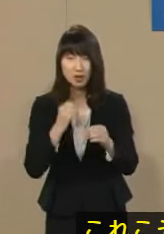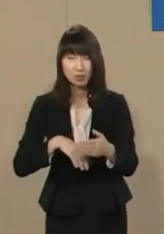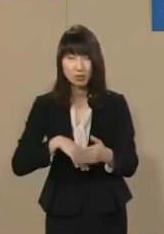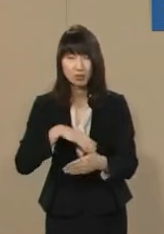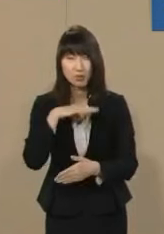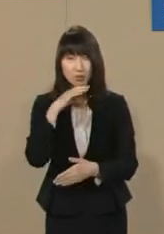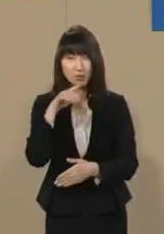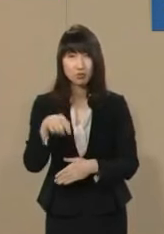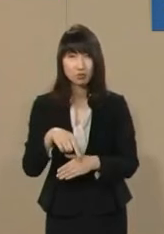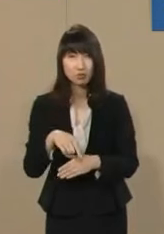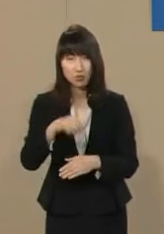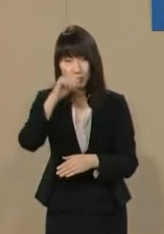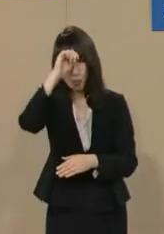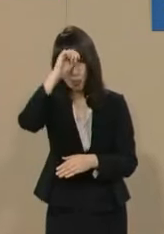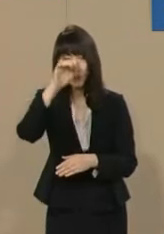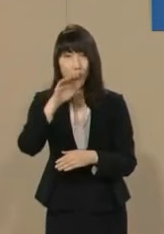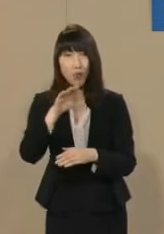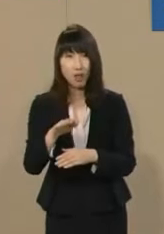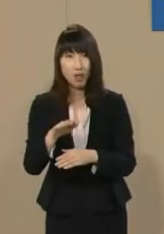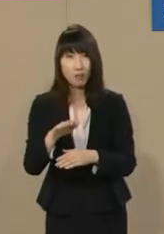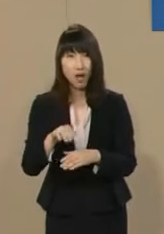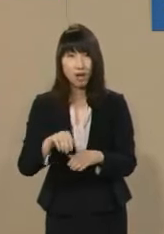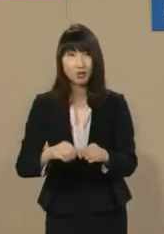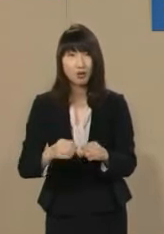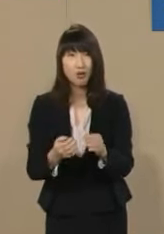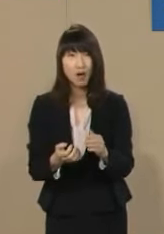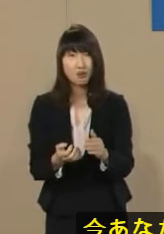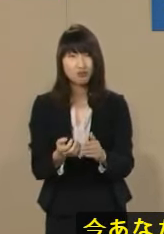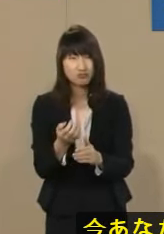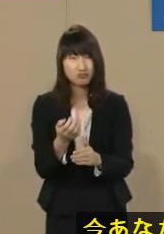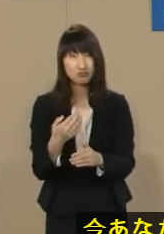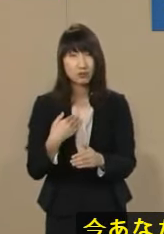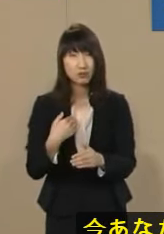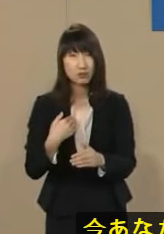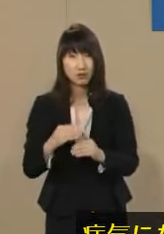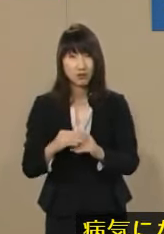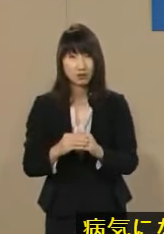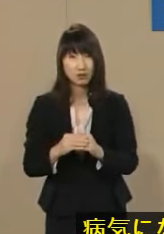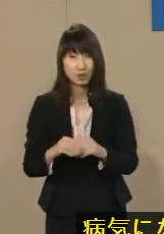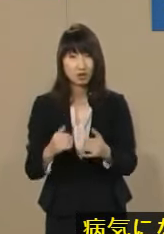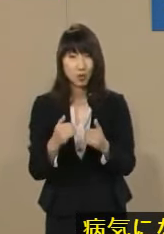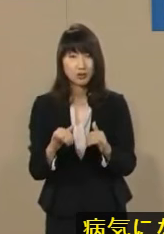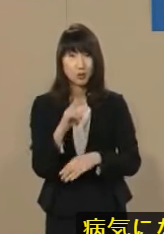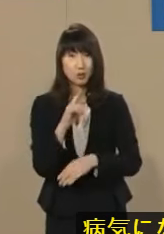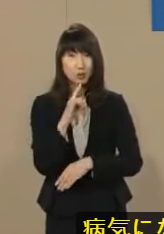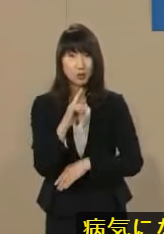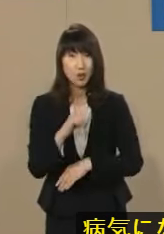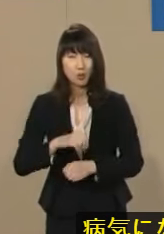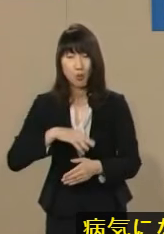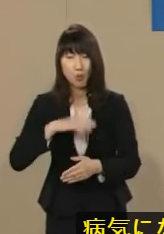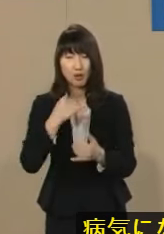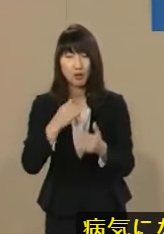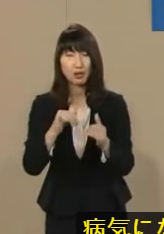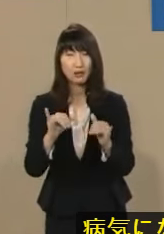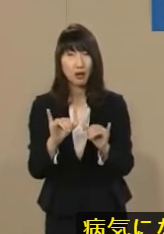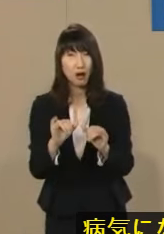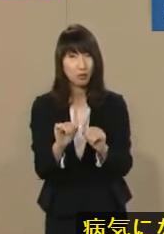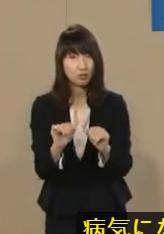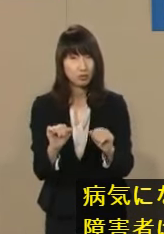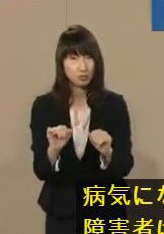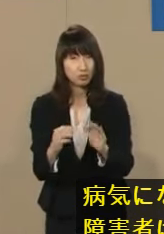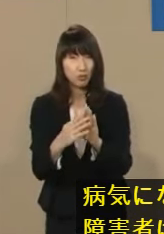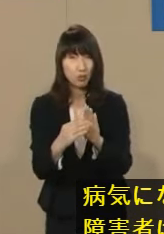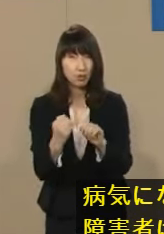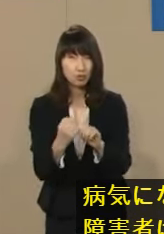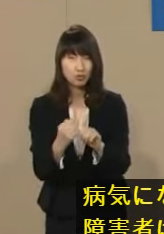取る。病気になったり障害をそのうち持つかもしれません。障害者は高齢化社会を生きる、そのモ